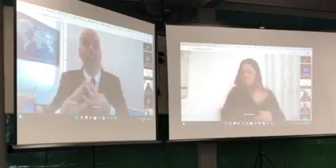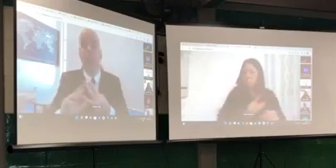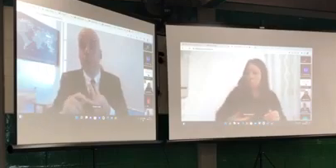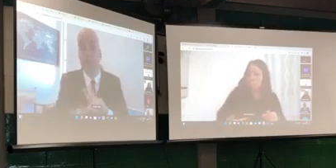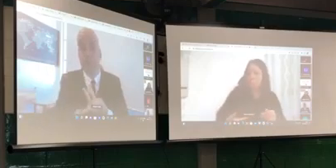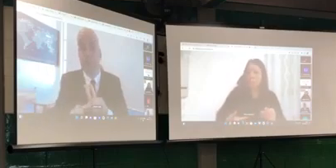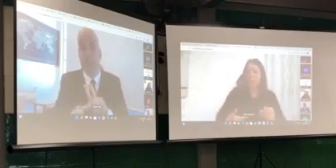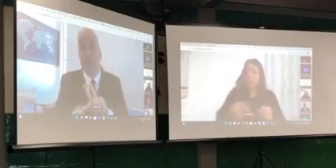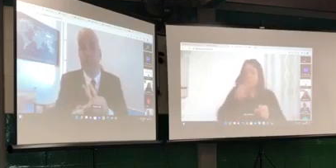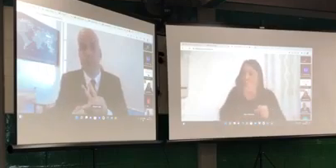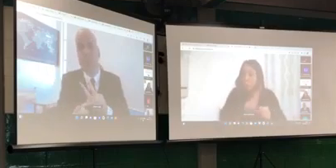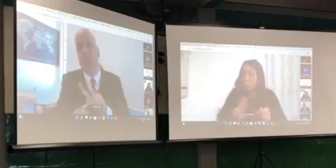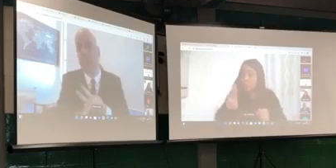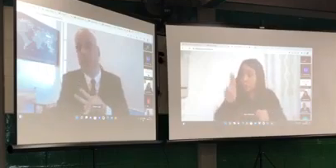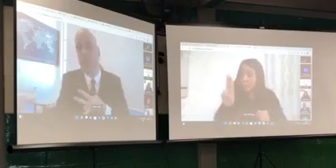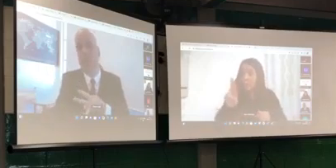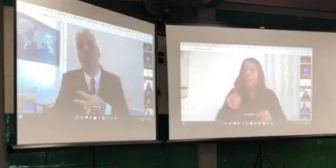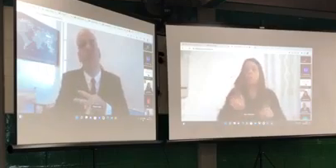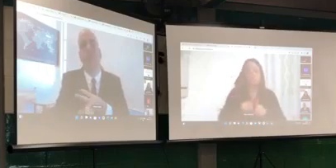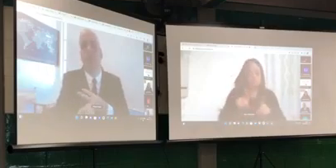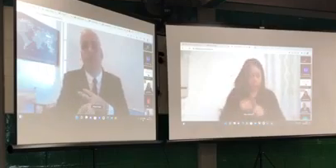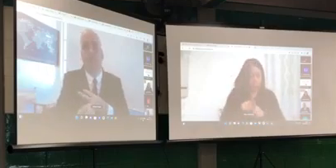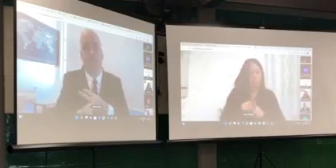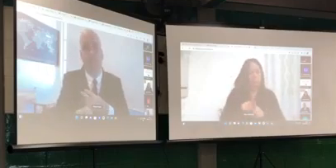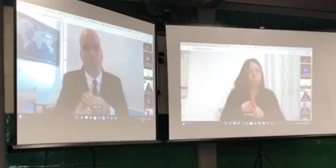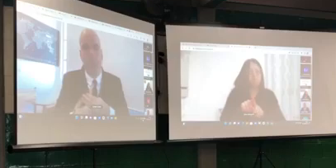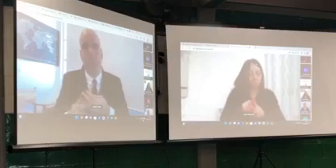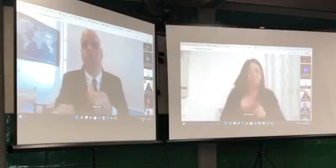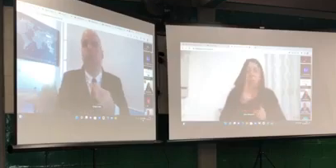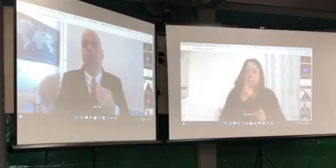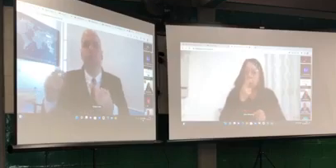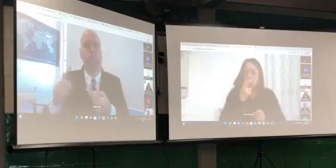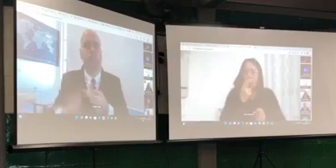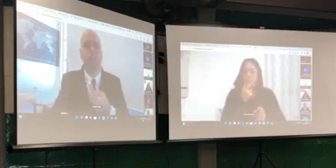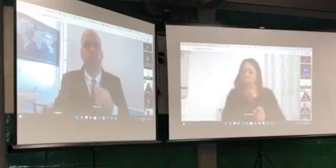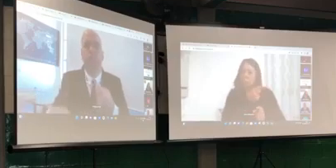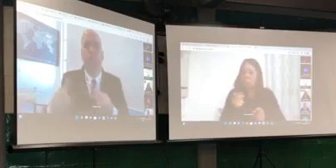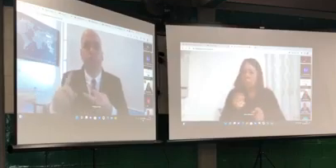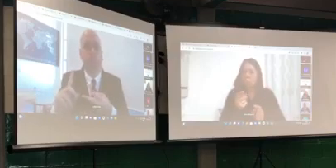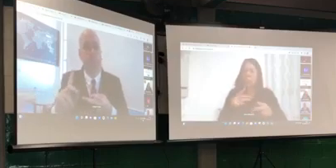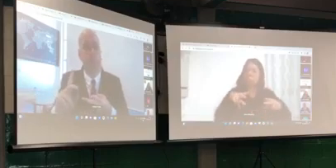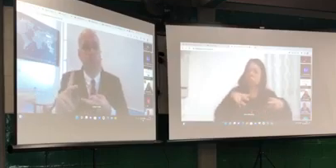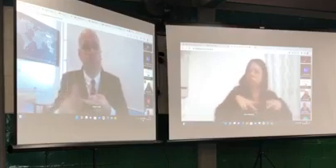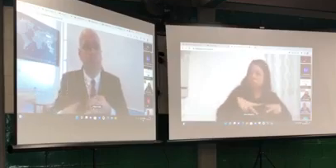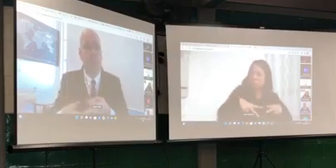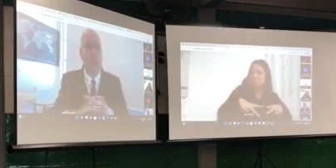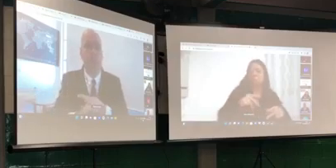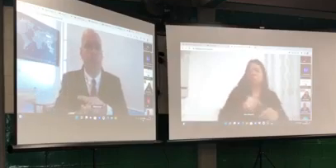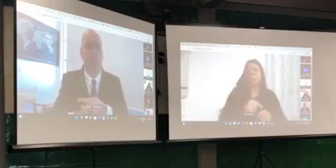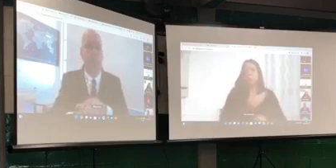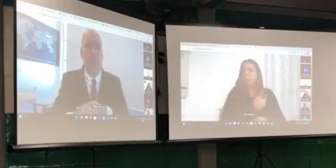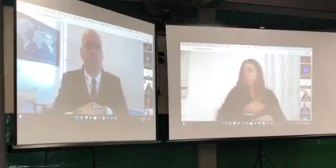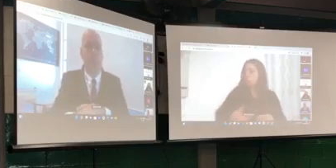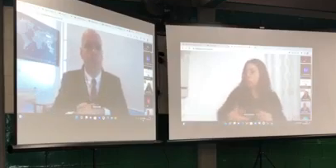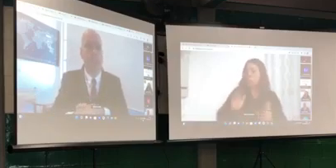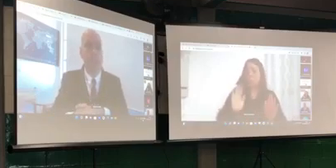nas universidades também, nesse mesmo âmbito, né? Particular, pública.